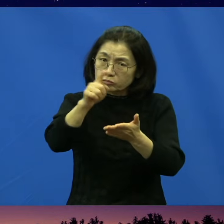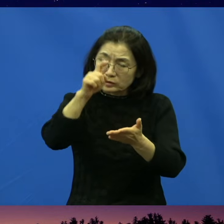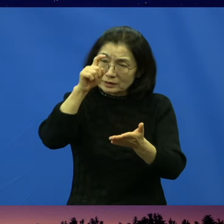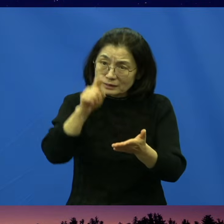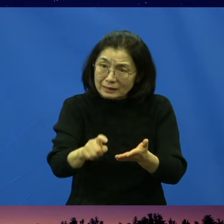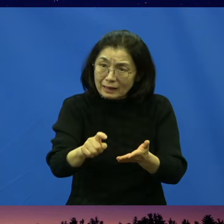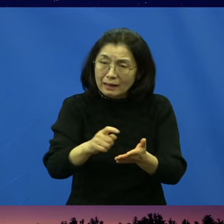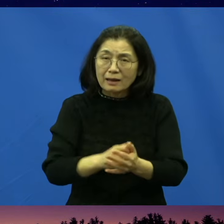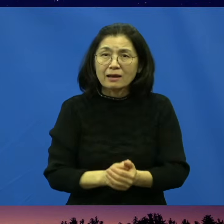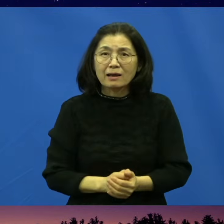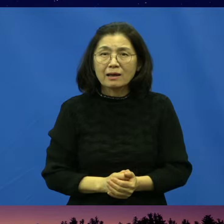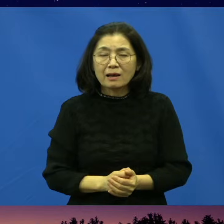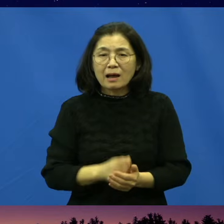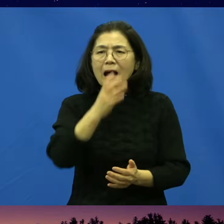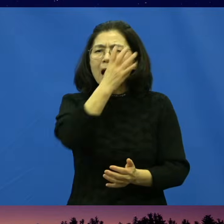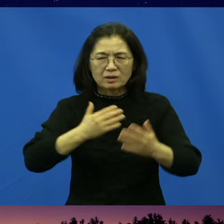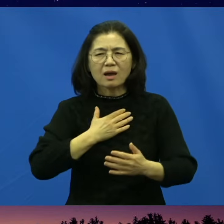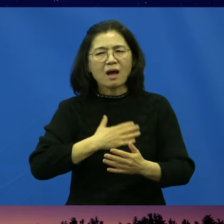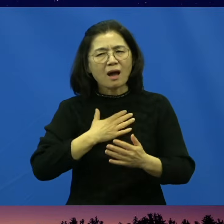거기에 눈이 떠진 것이죠.